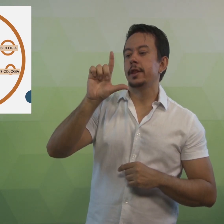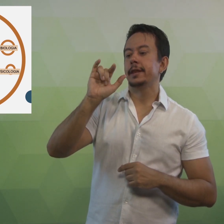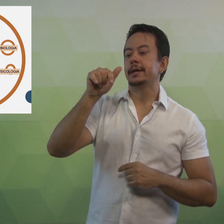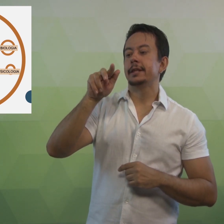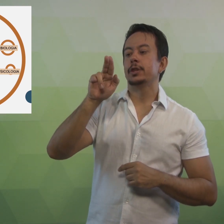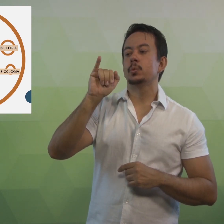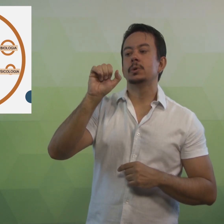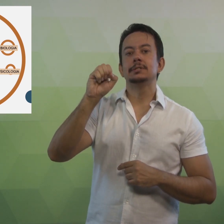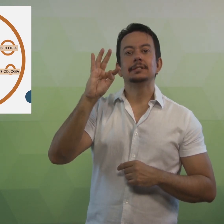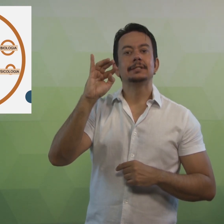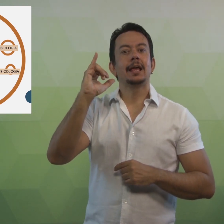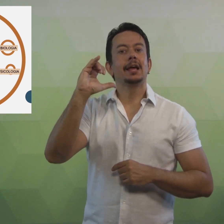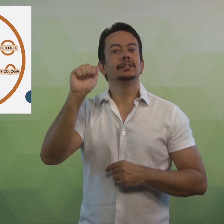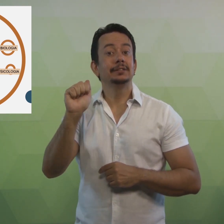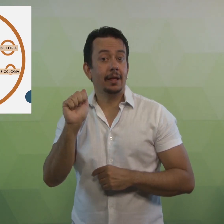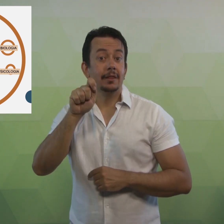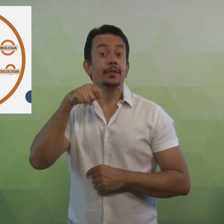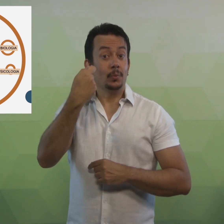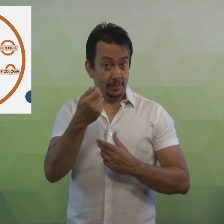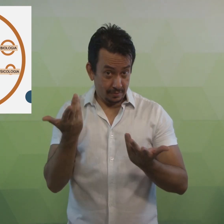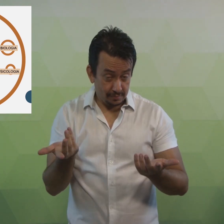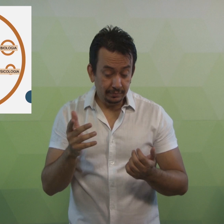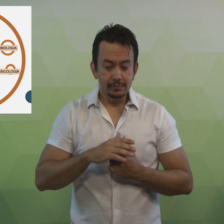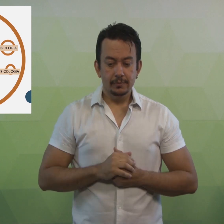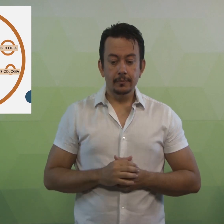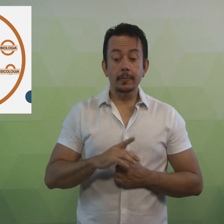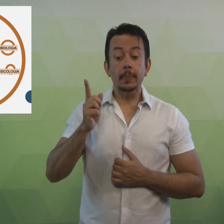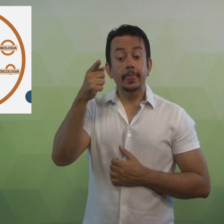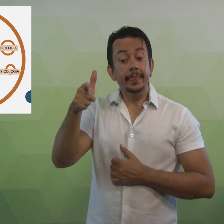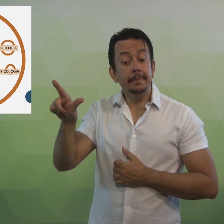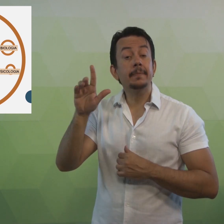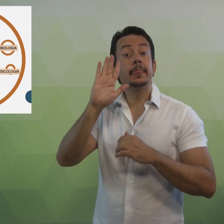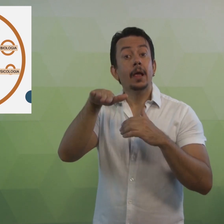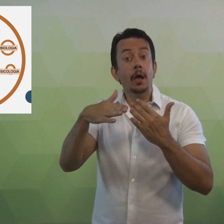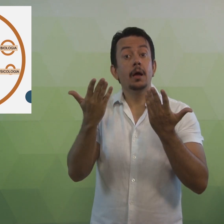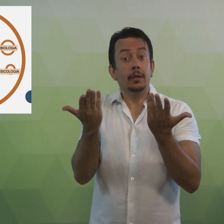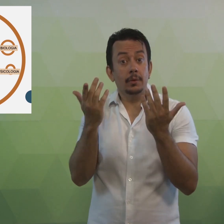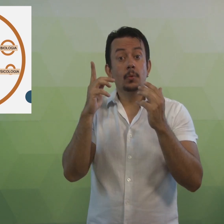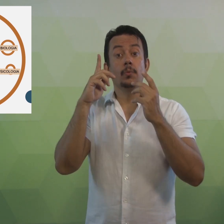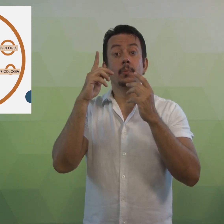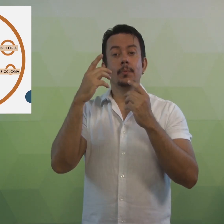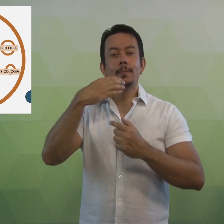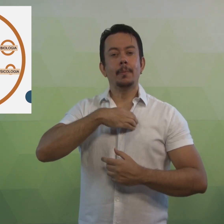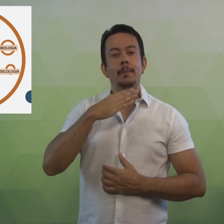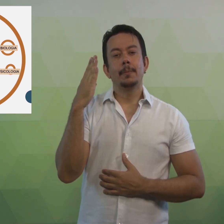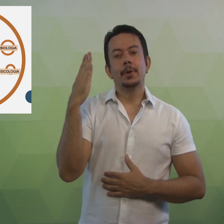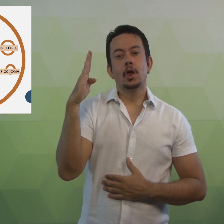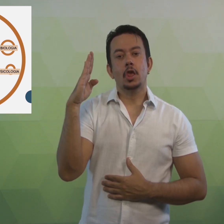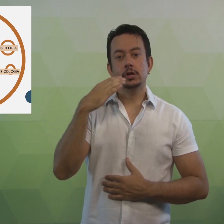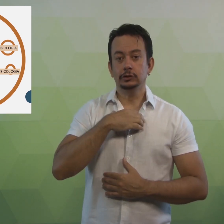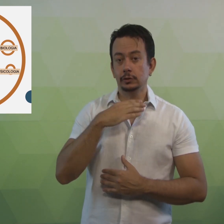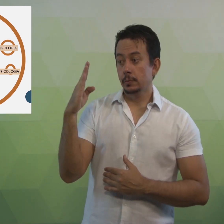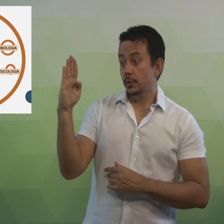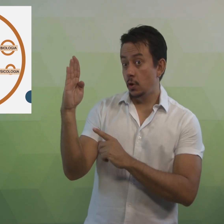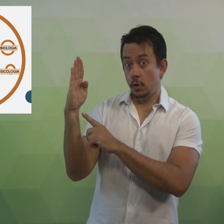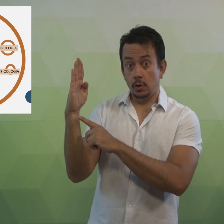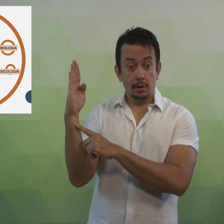observar, você consegue perceber e ter um resultado quando há a união da neurofisiologia com a